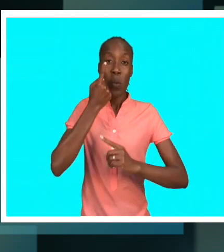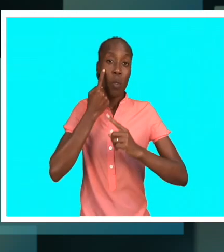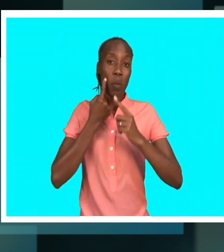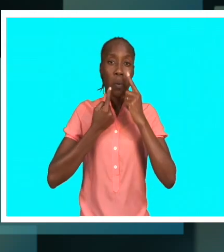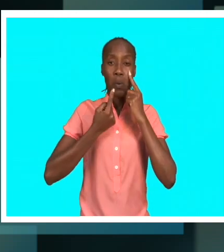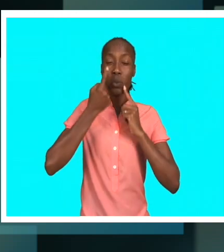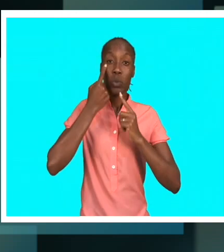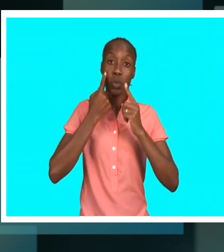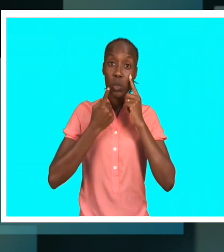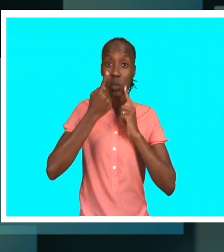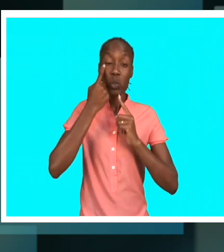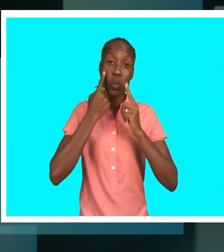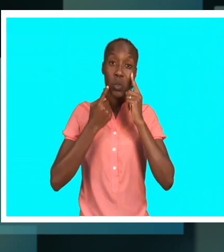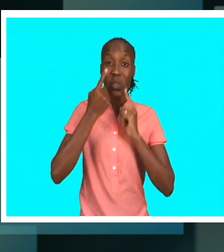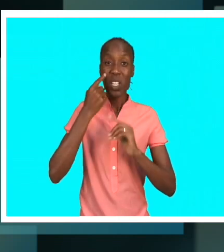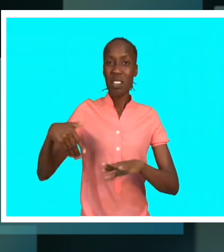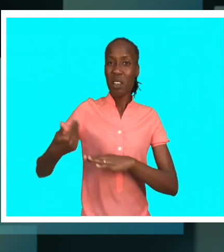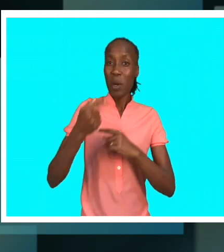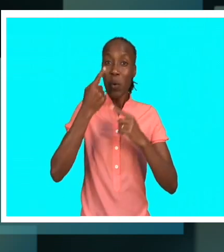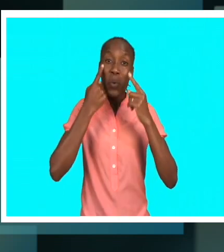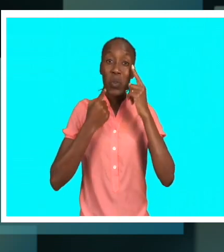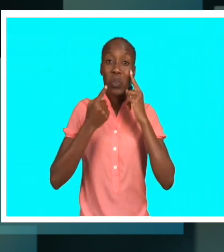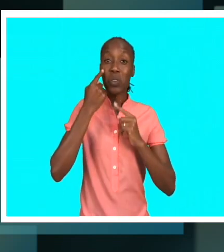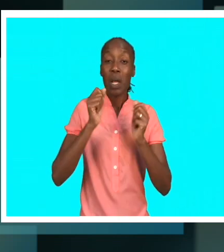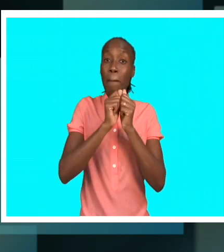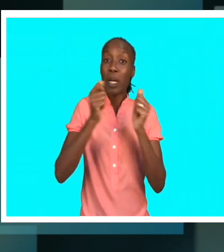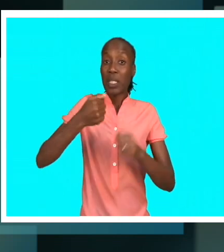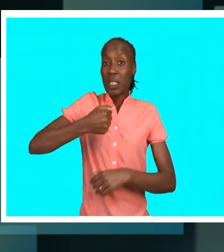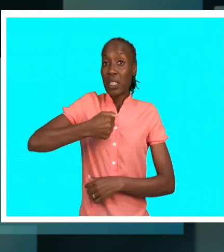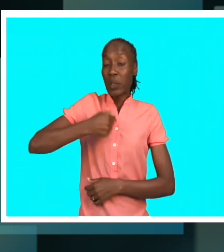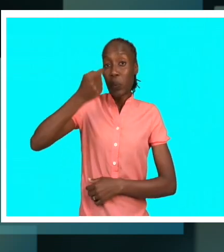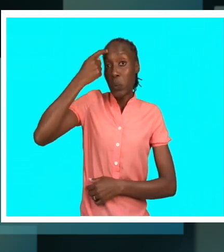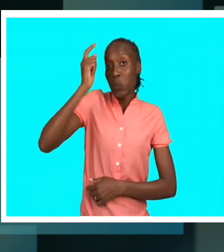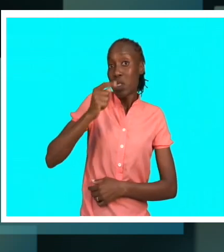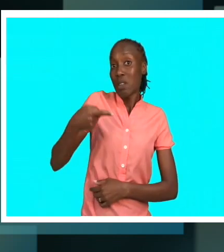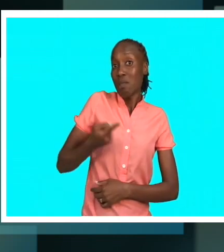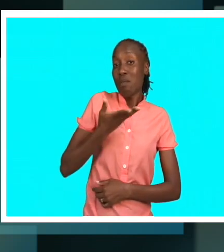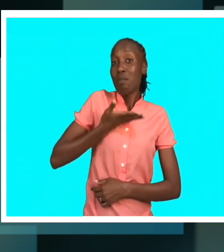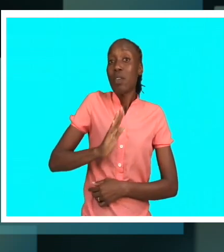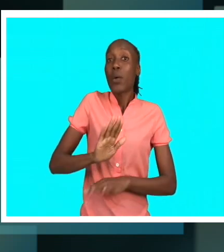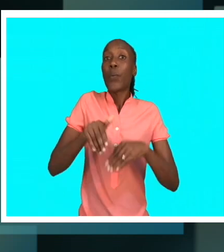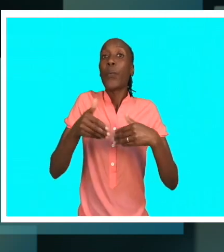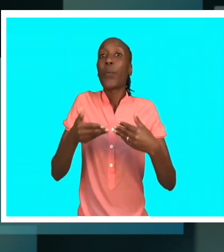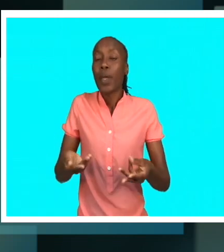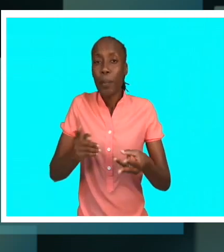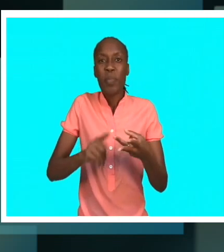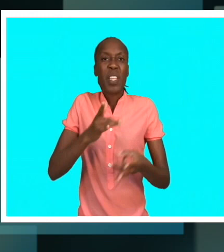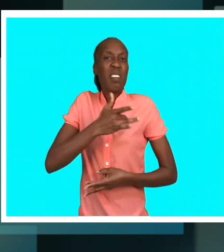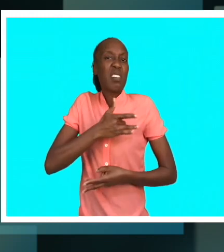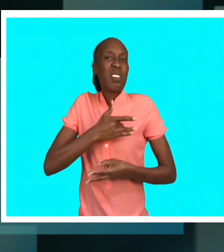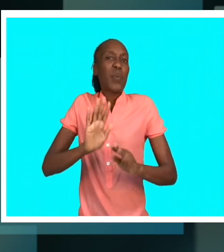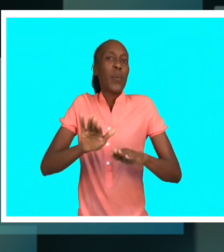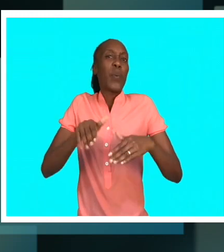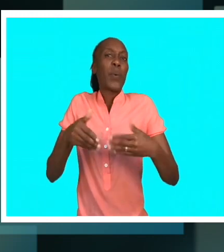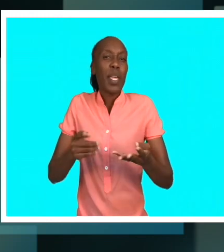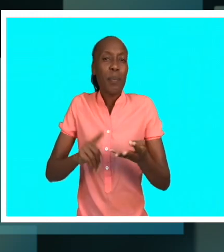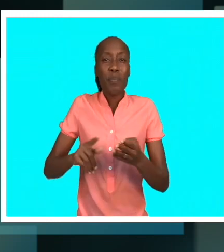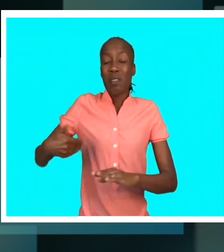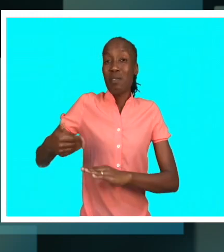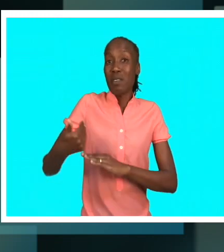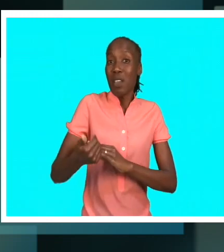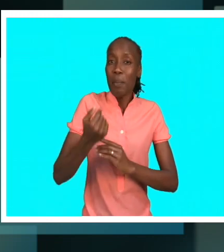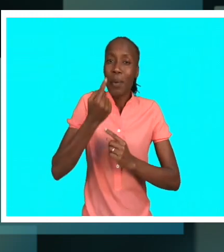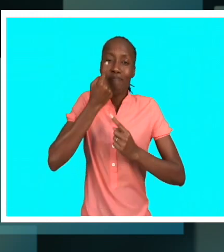Essa criança agora fica a todo momento a chorar. Todo momento a chorar sem saber o que ela quer, sem saber o